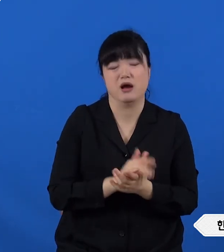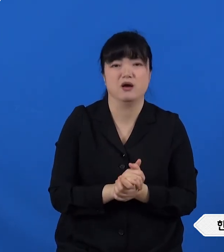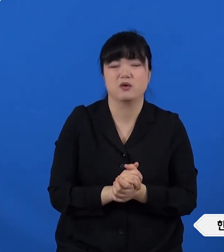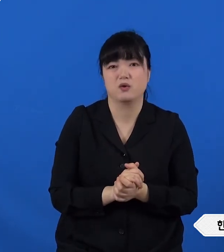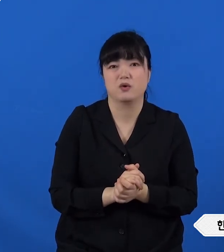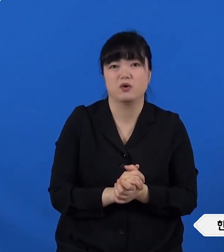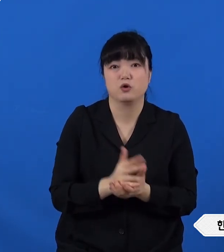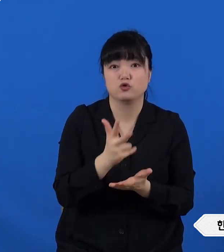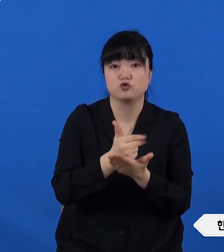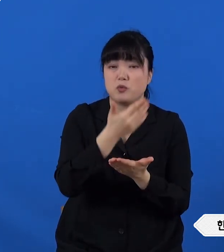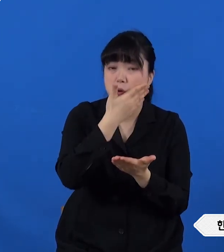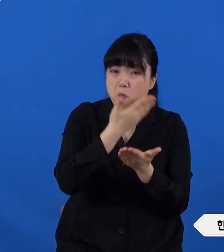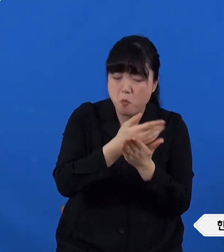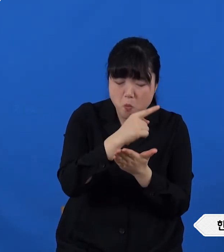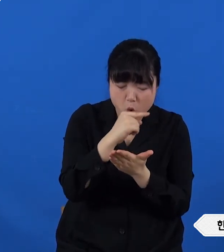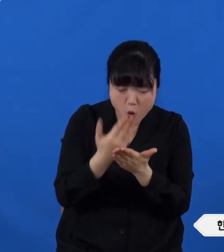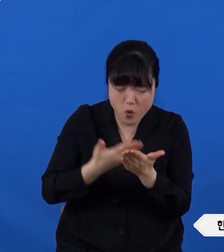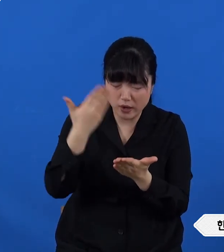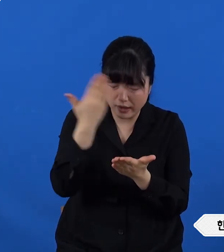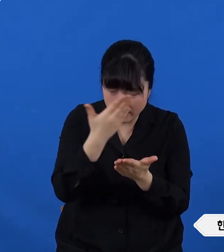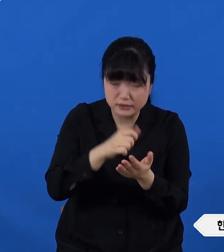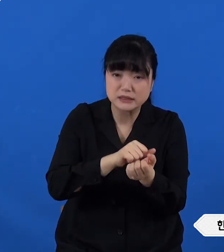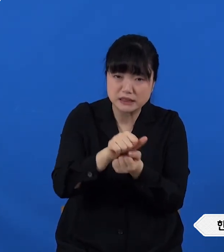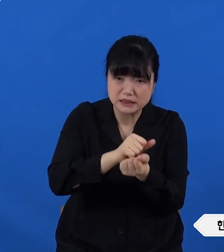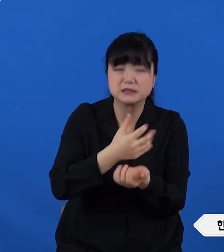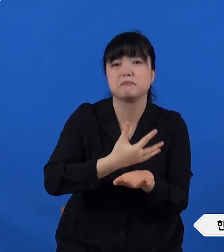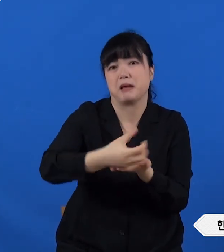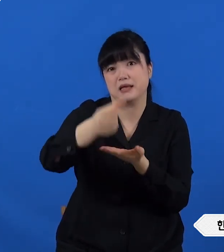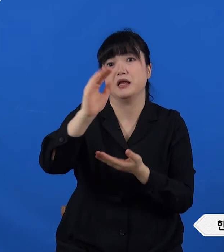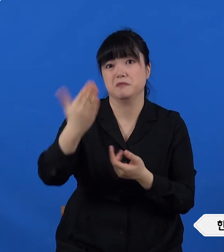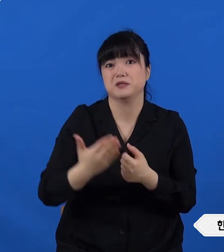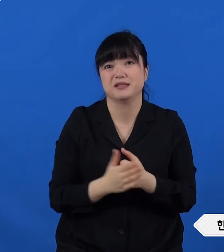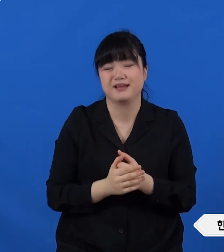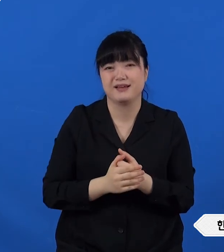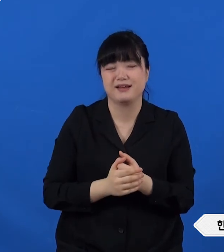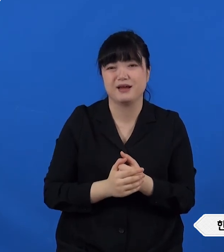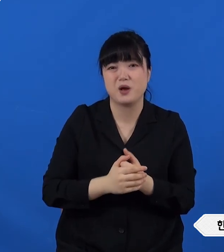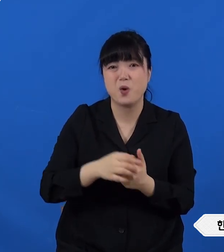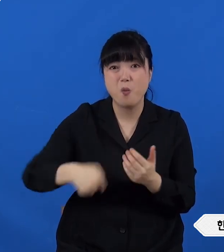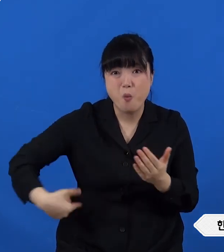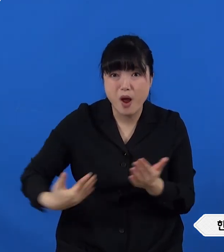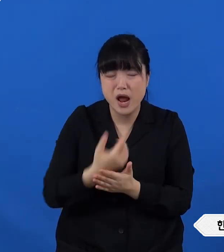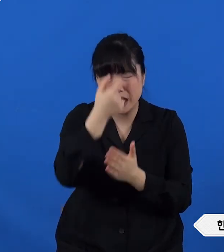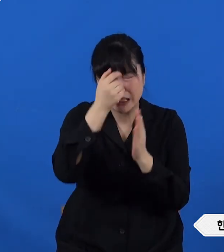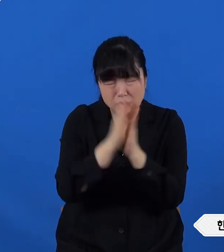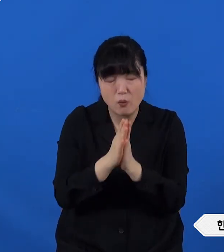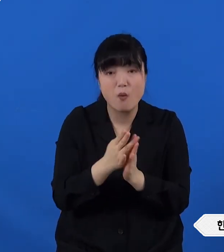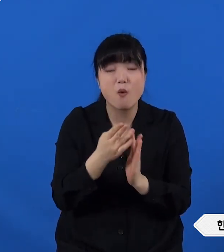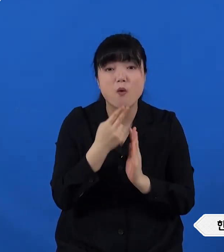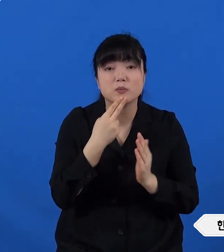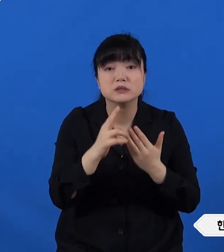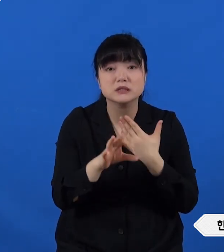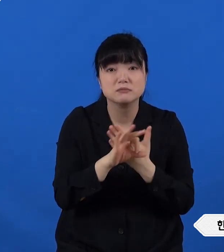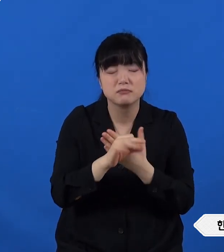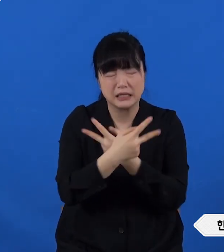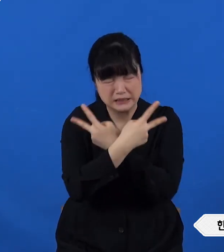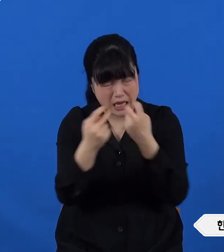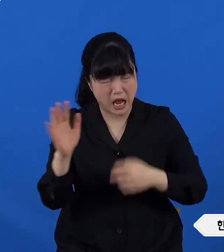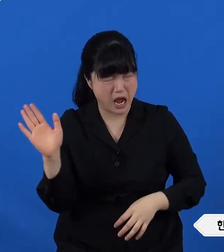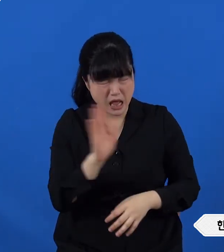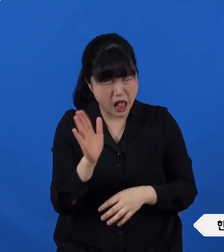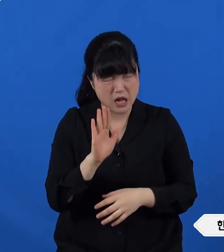주님의 보혈 피로 깨끗하게 씻음을 받아야 됩니다. 회개의 기도 없이는 잠자리에 들지 않으리라.